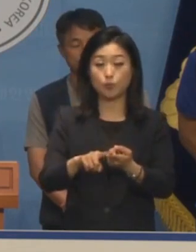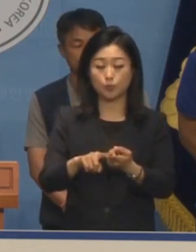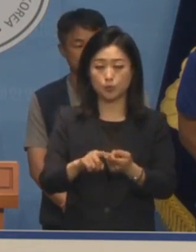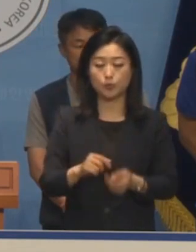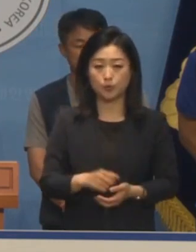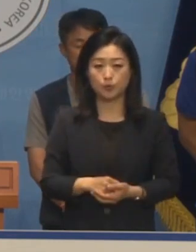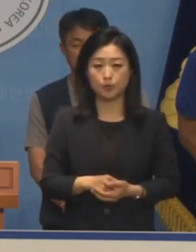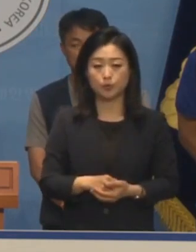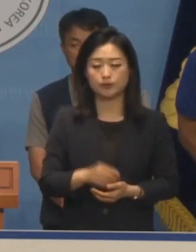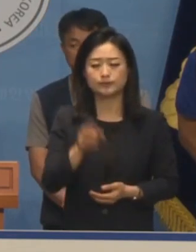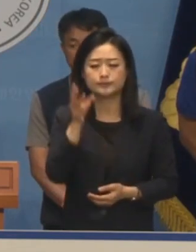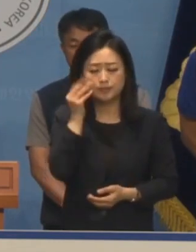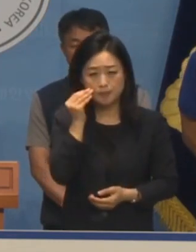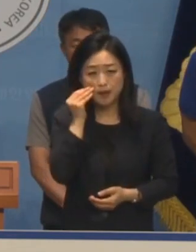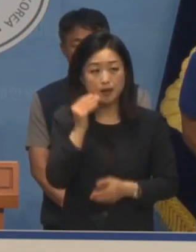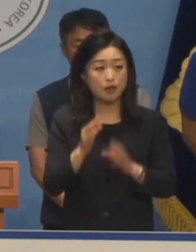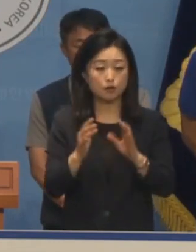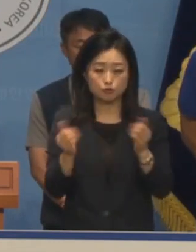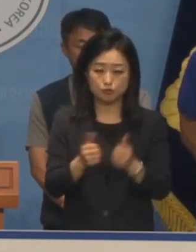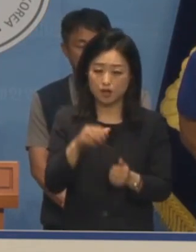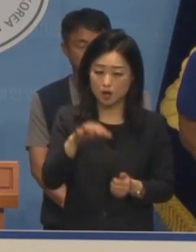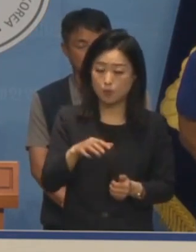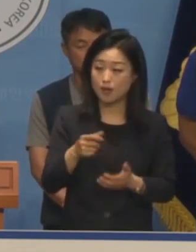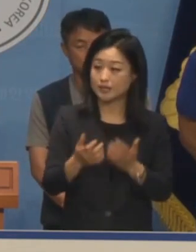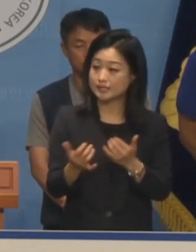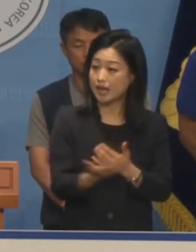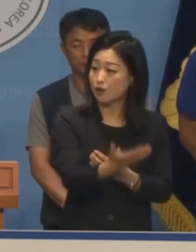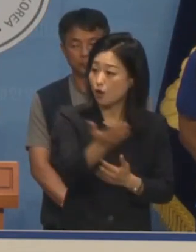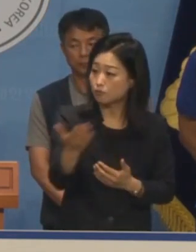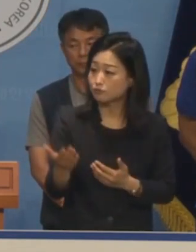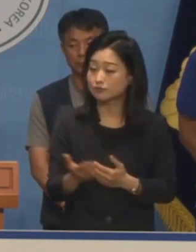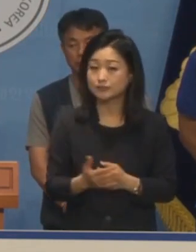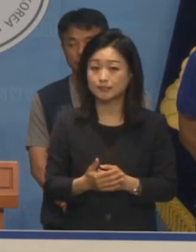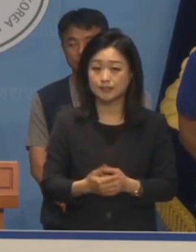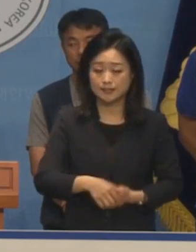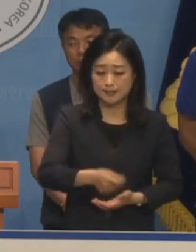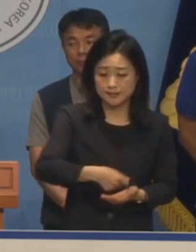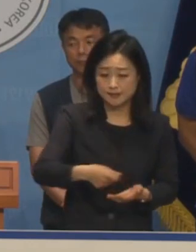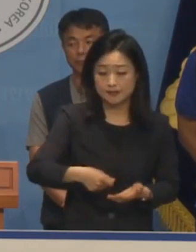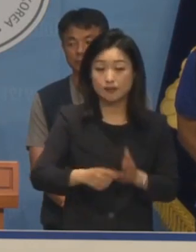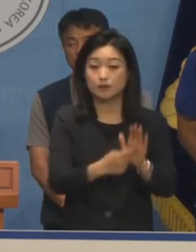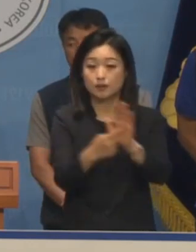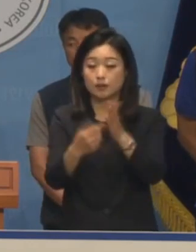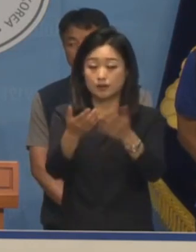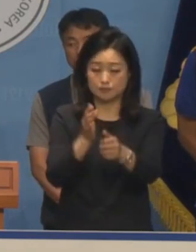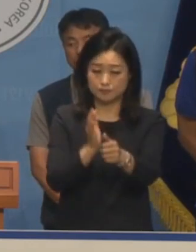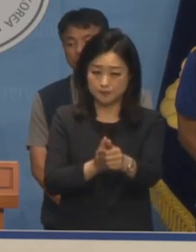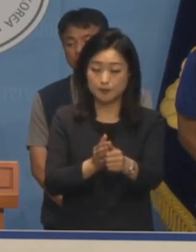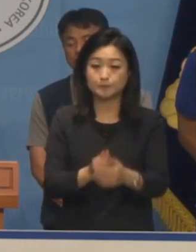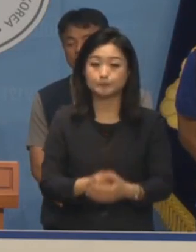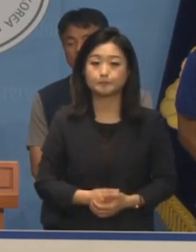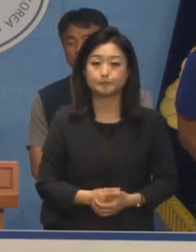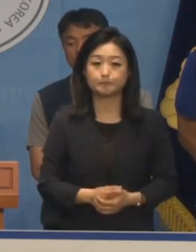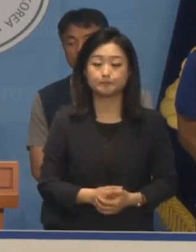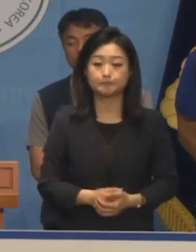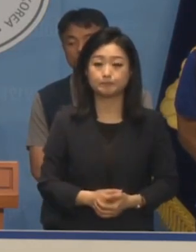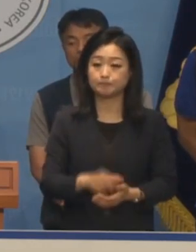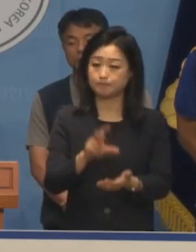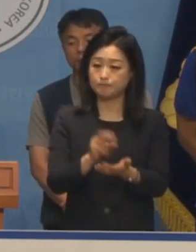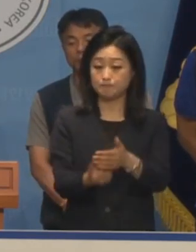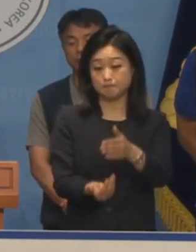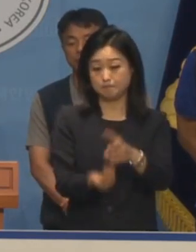그리고 우리 언론 관계자분들이 정확한 사실 관계를 보도해 주시길 바랍니다 저희는이